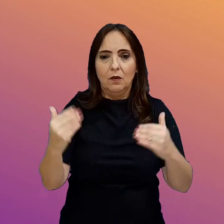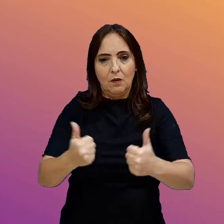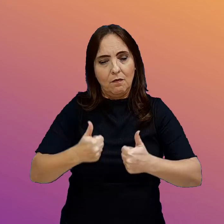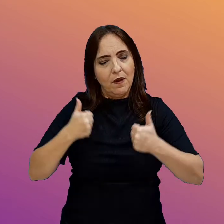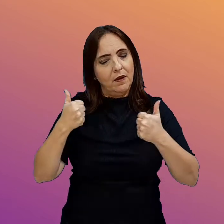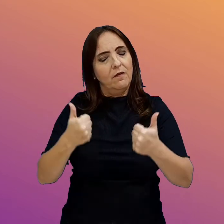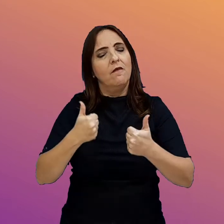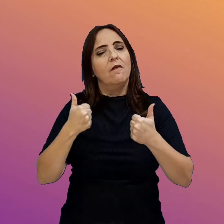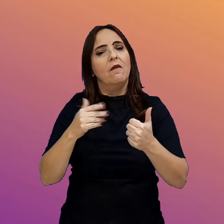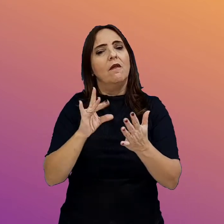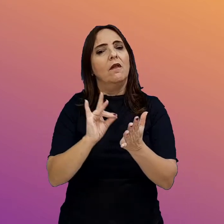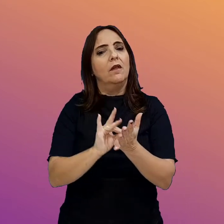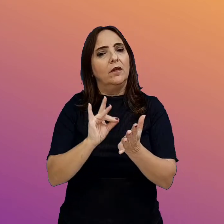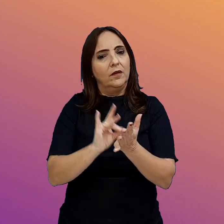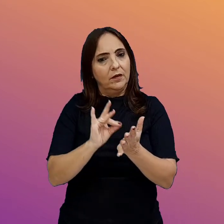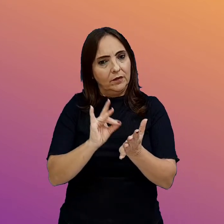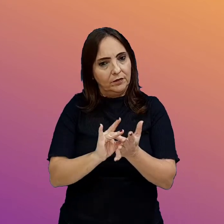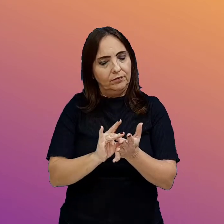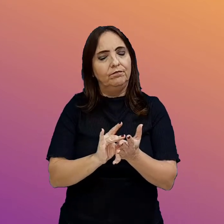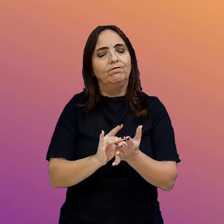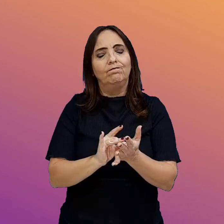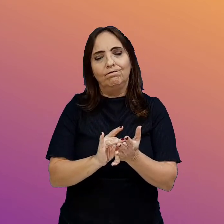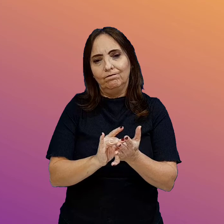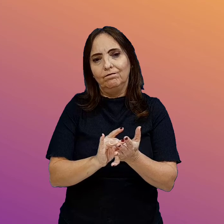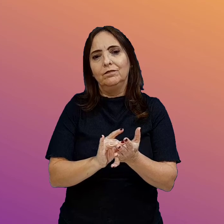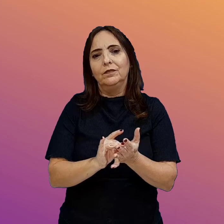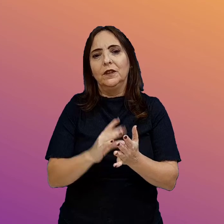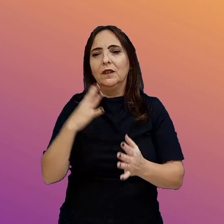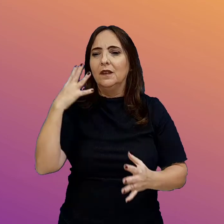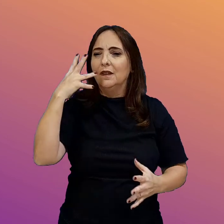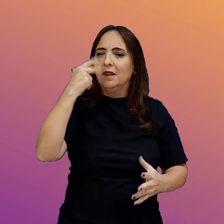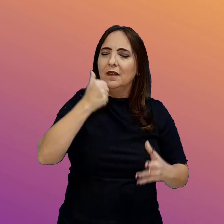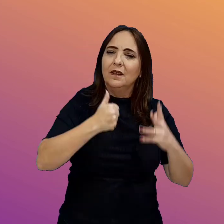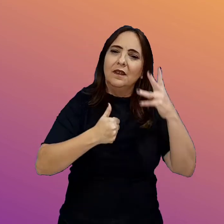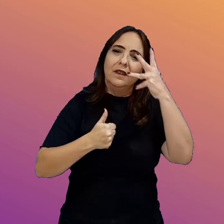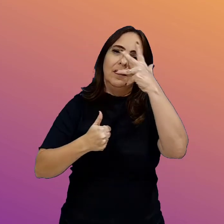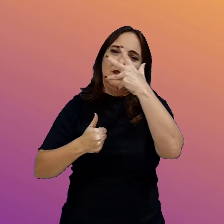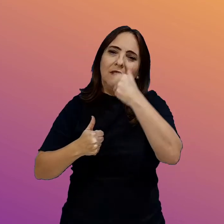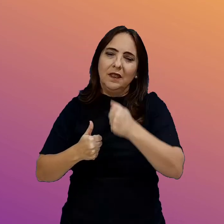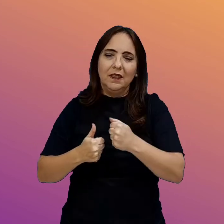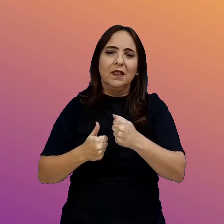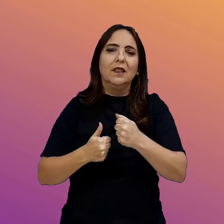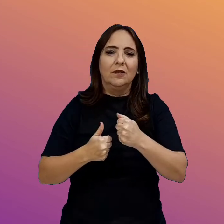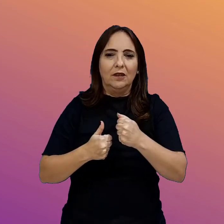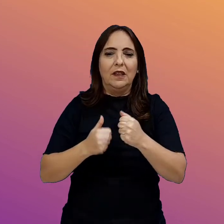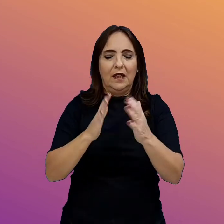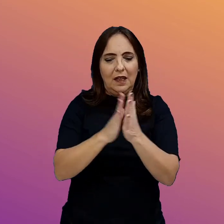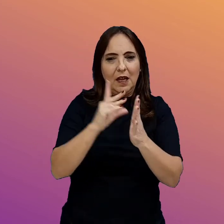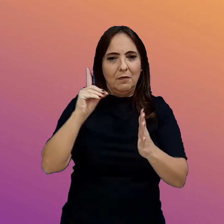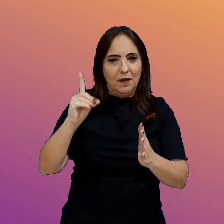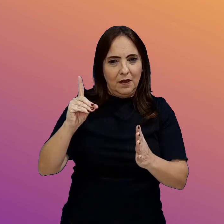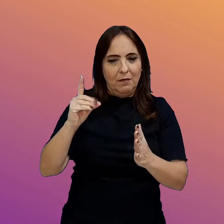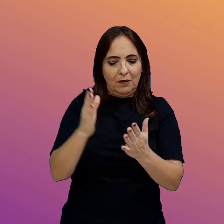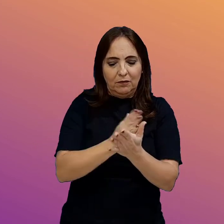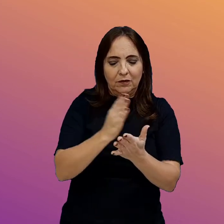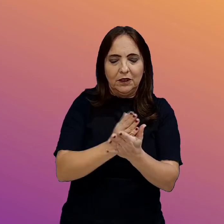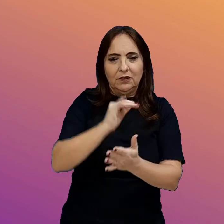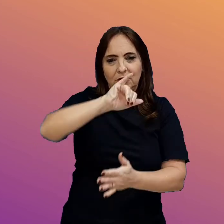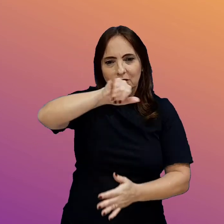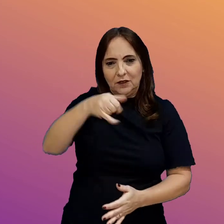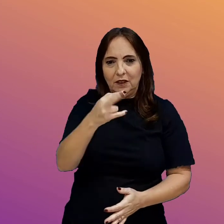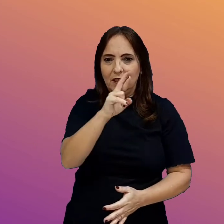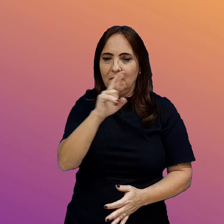um futuro que é lindo, como diz lá em Jeremias,